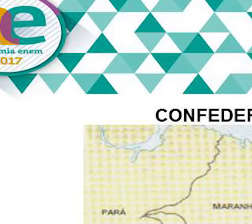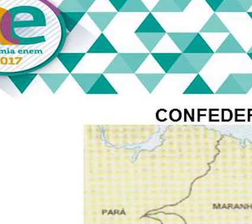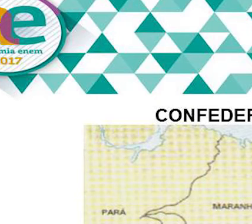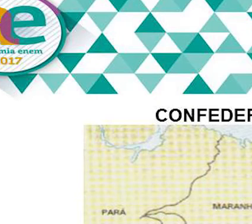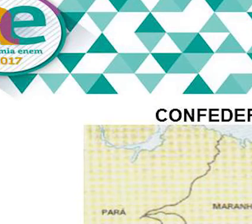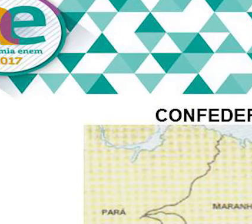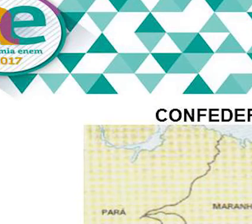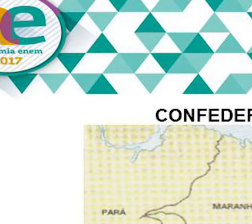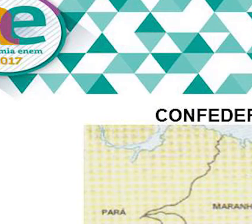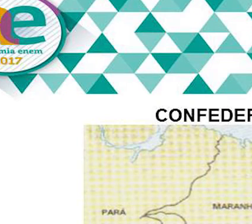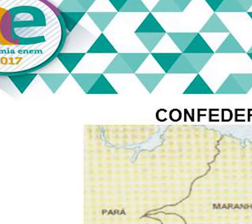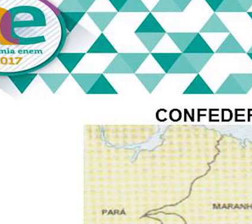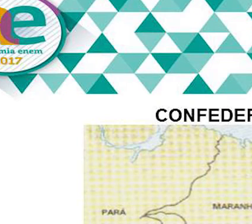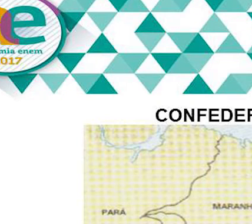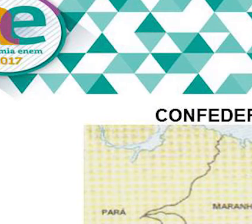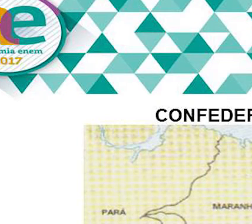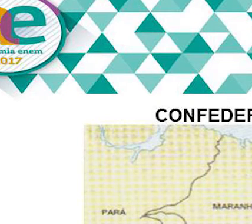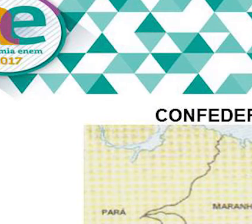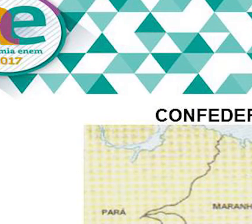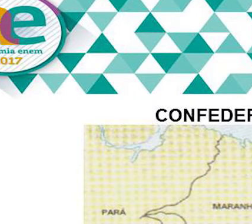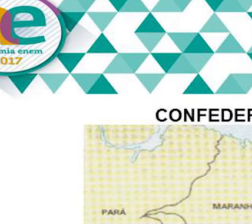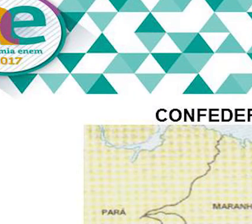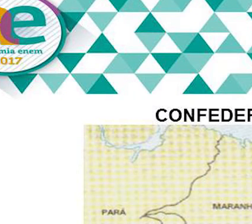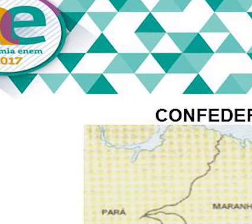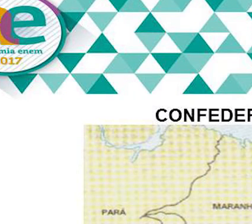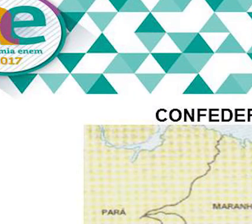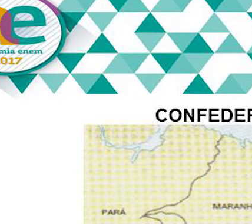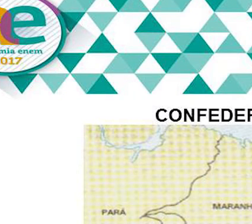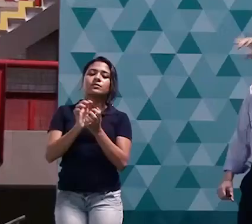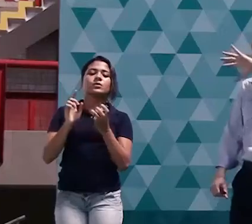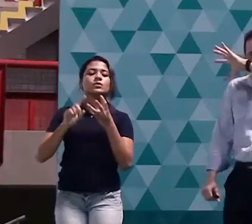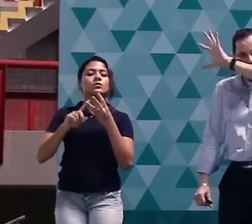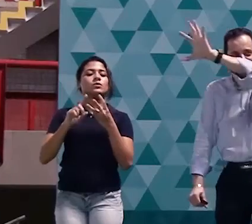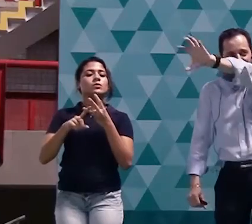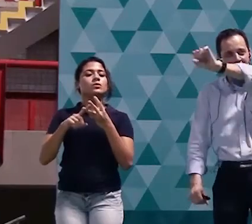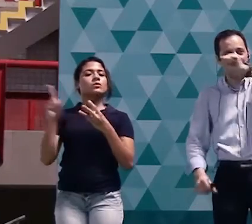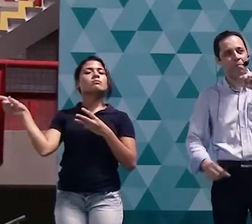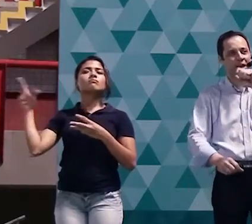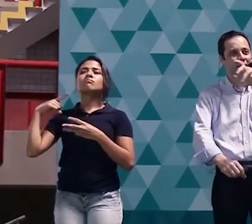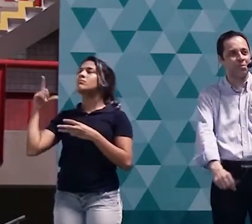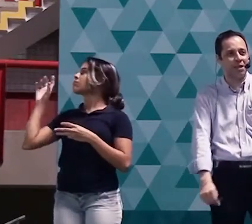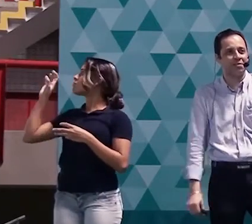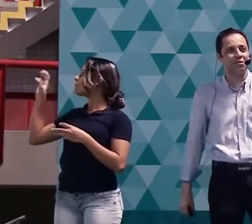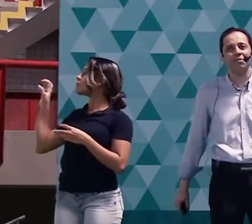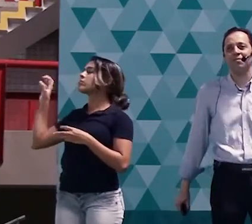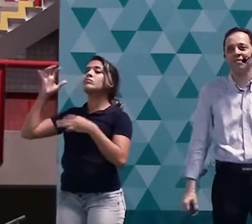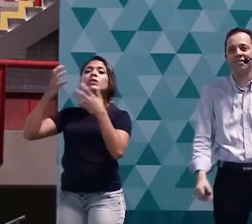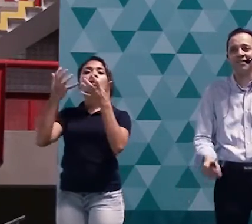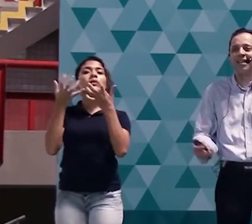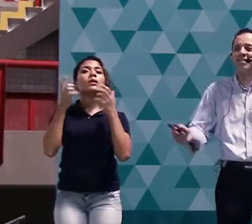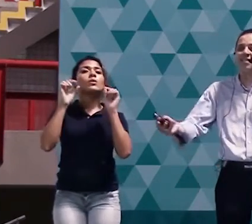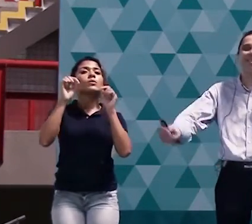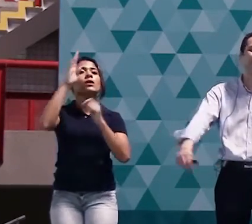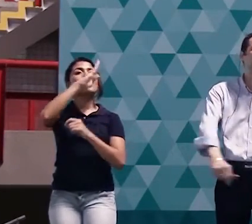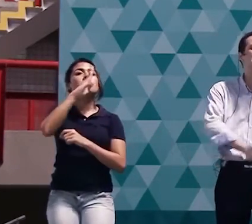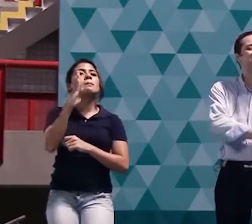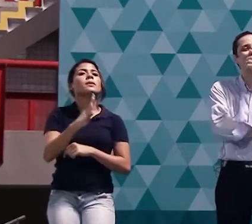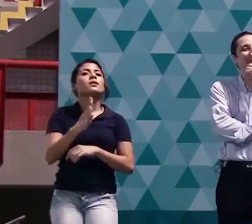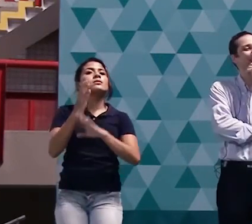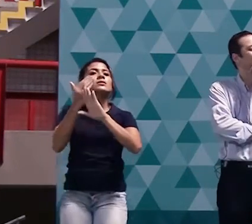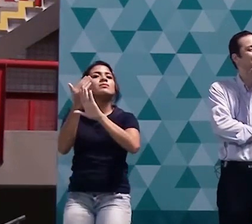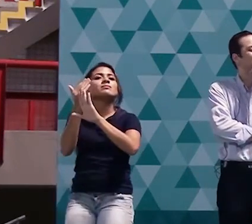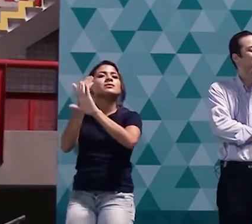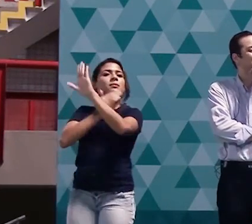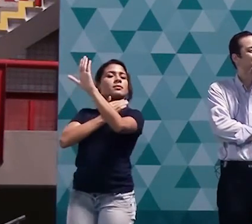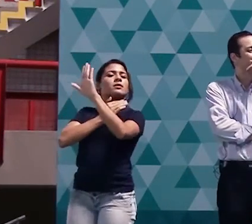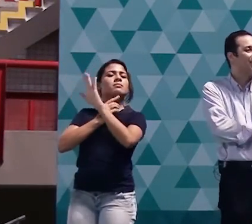Paraíba, Rio Grande do Norte, Ceará. Essas superpotências quiseram se separar do Brasil. Ceciliano, por